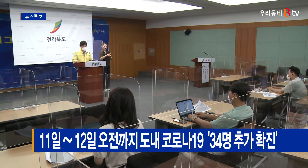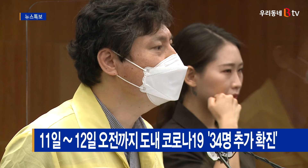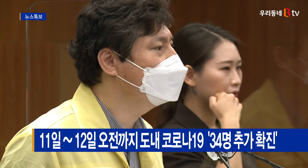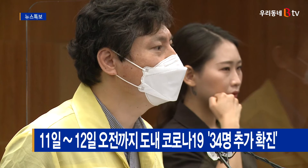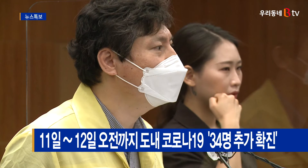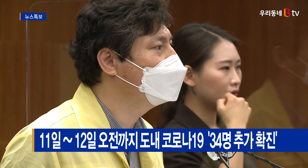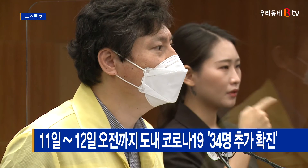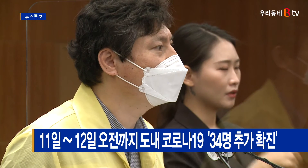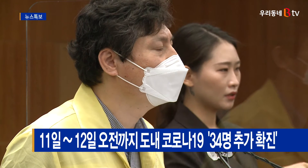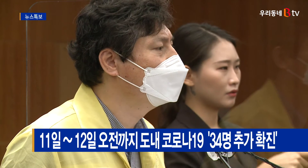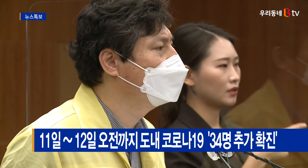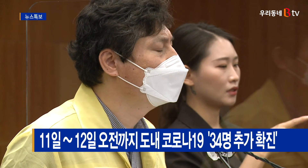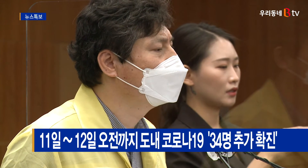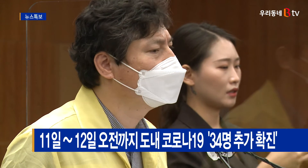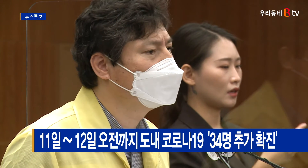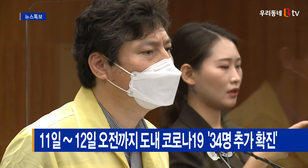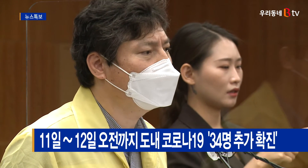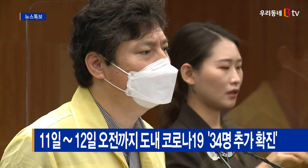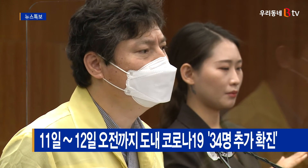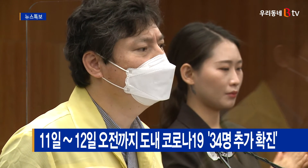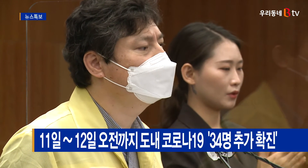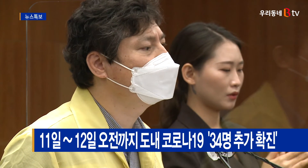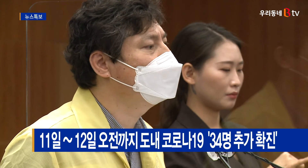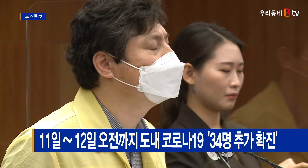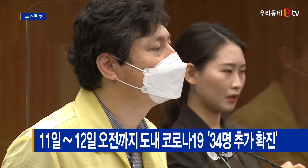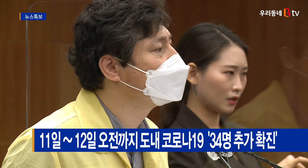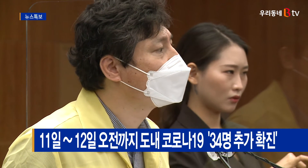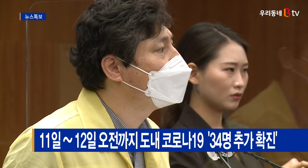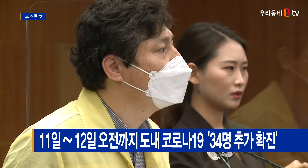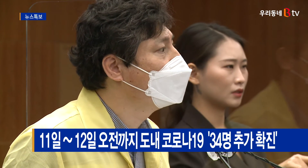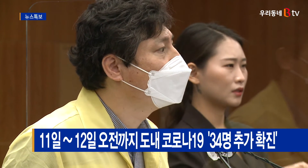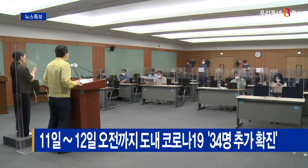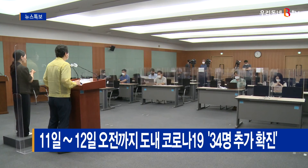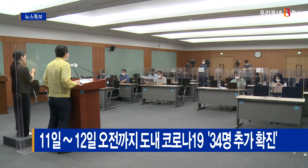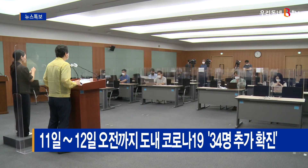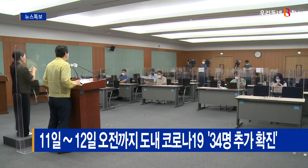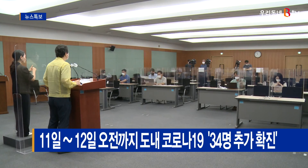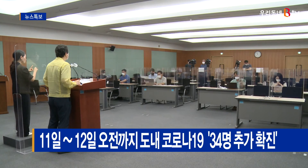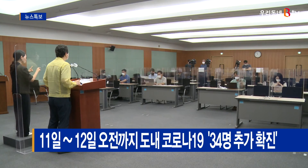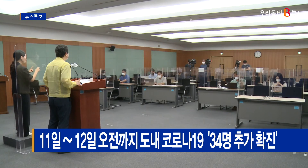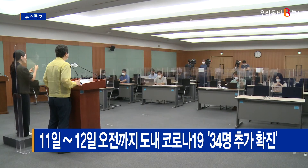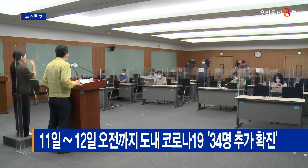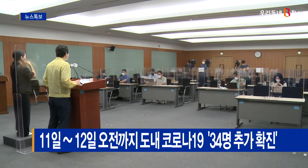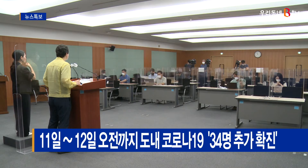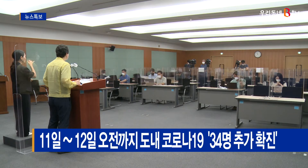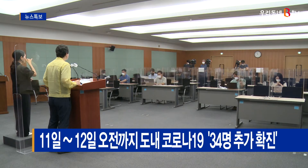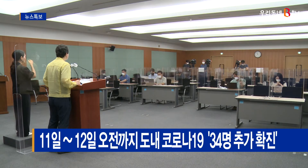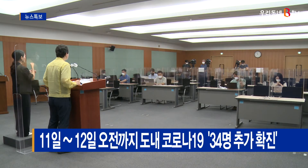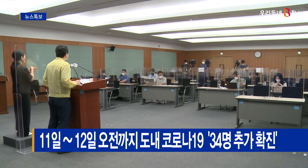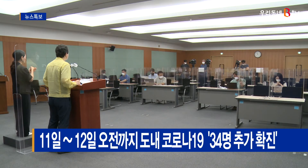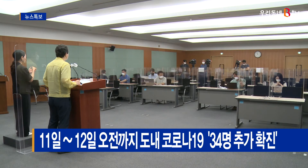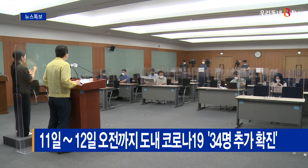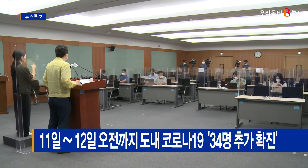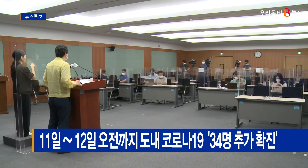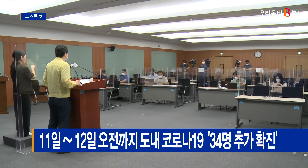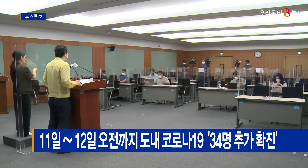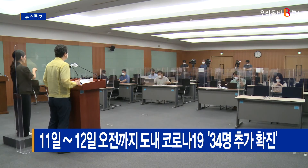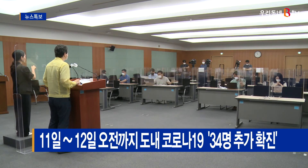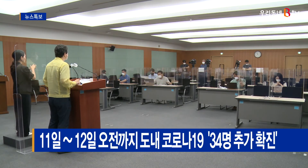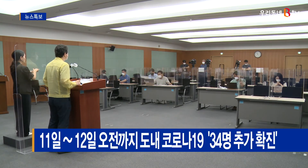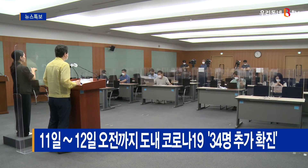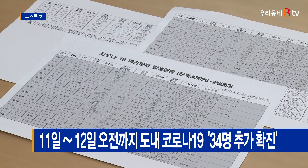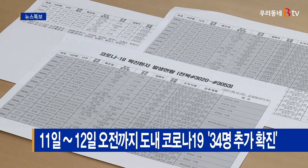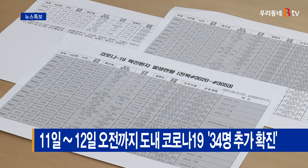2명 남원 장수 완주에서 각 1명에 쿨은 알고 양성 판정을 받았습니다 전주의 한 마사지 업소에서 태국인